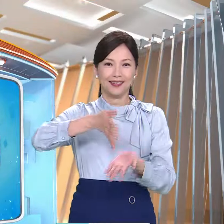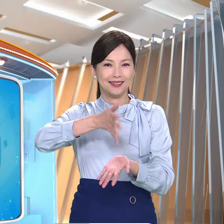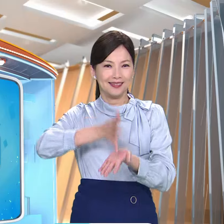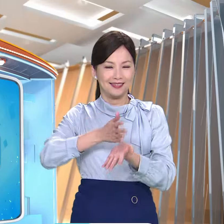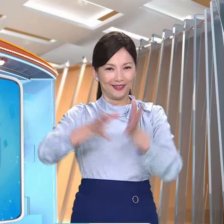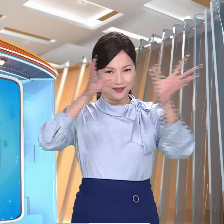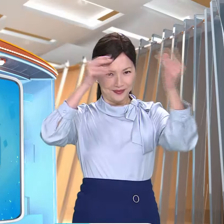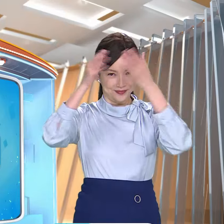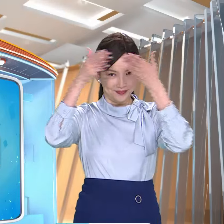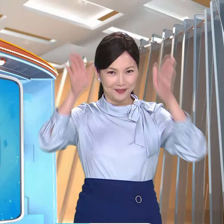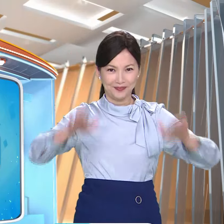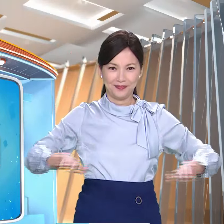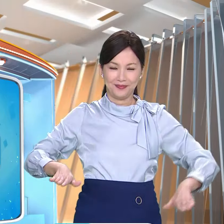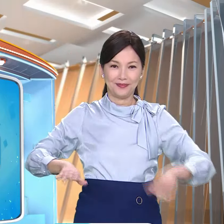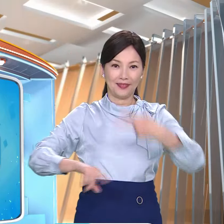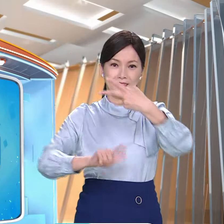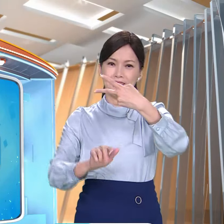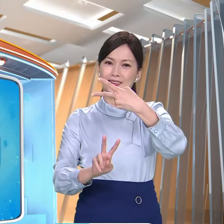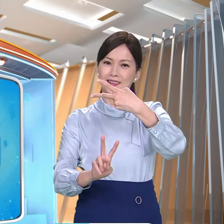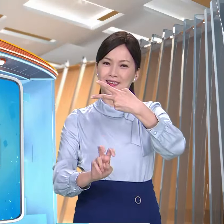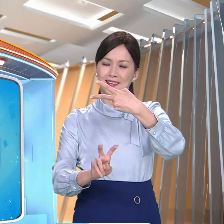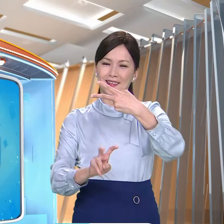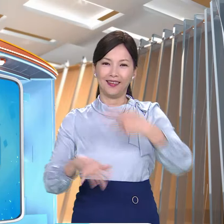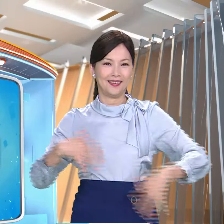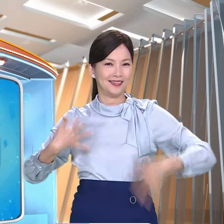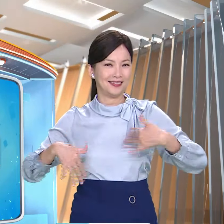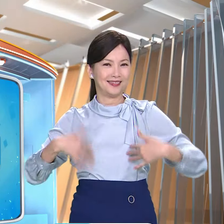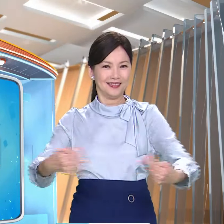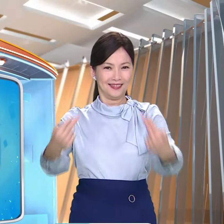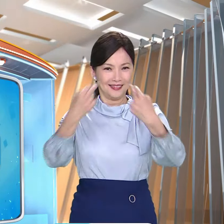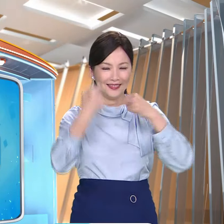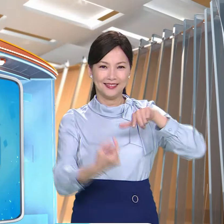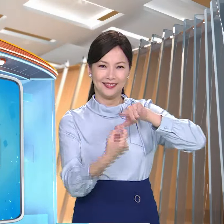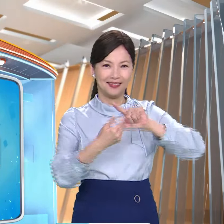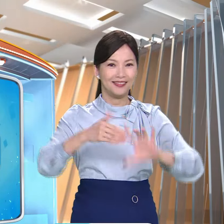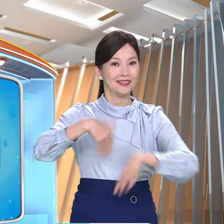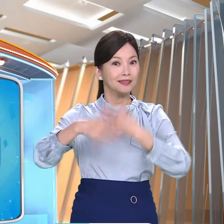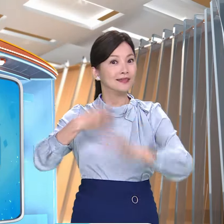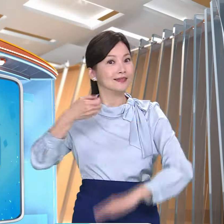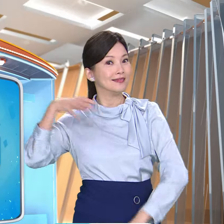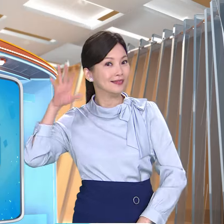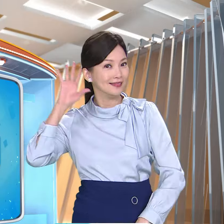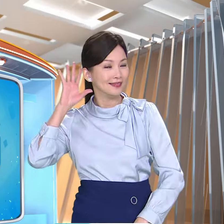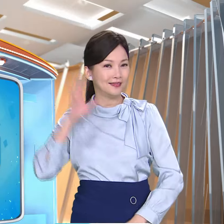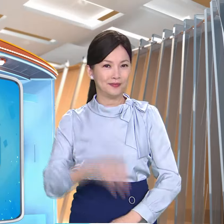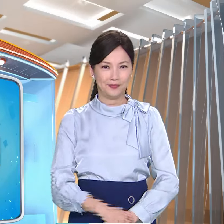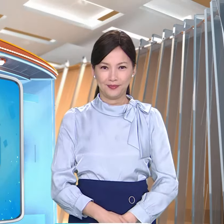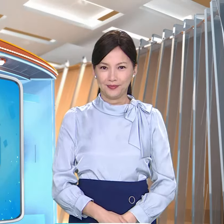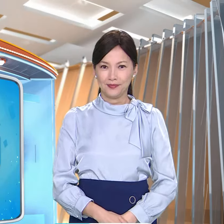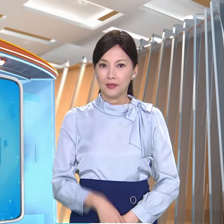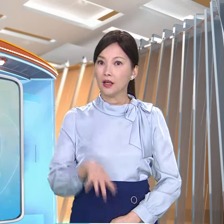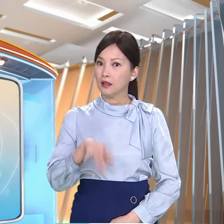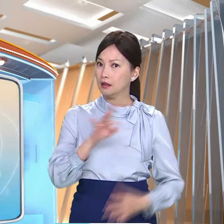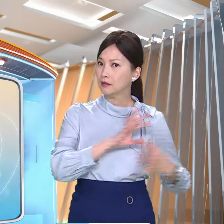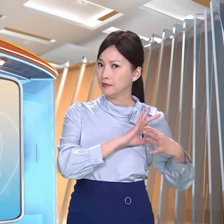看新闻，开视野，欢迎收看今天2月22号的公视首语新闻。首先来关